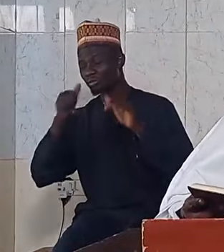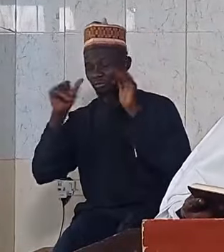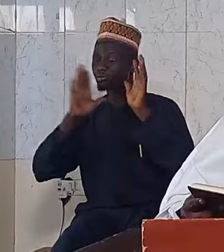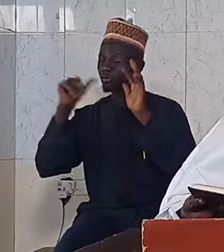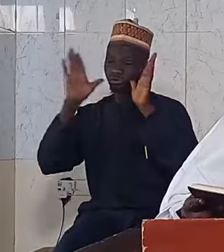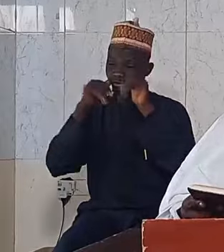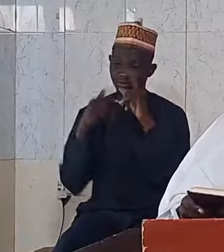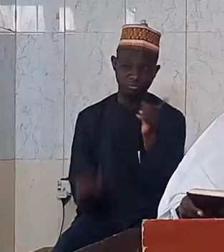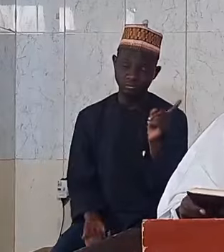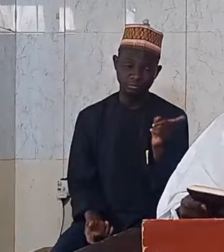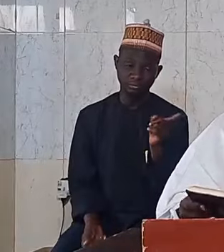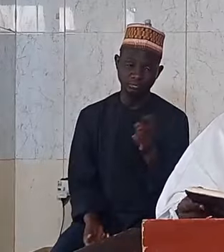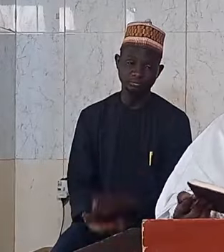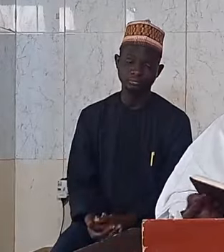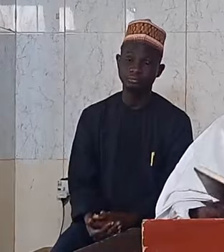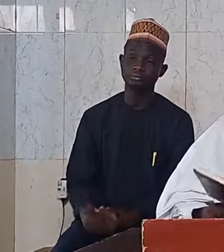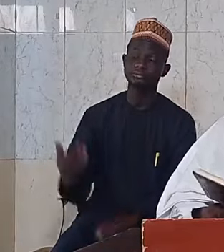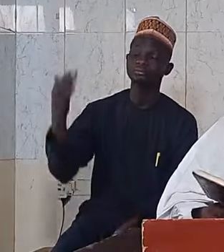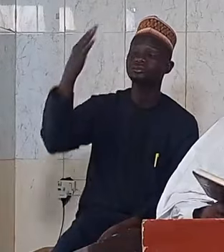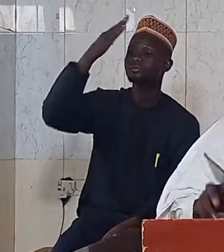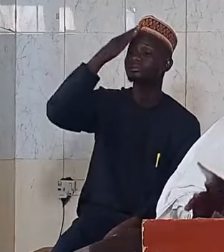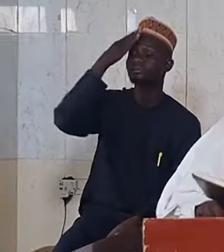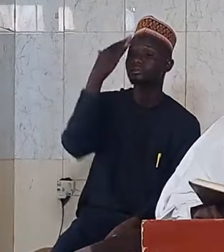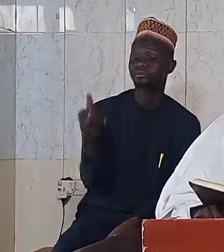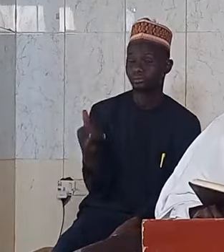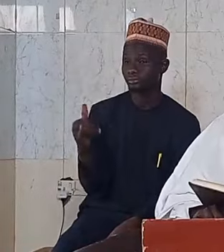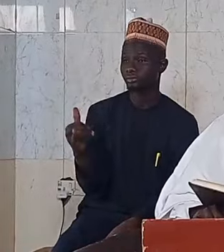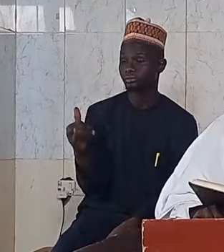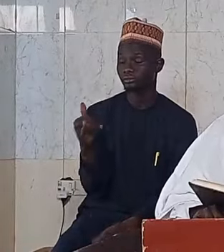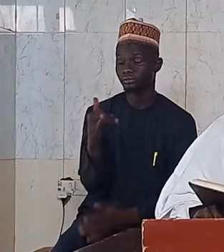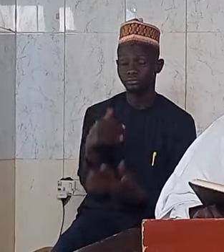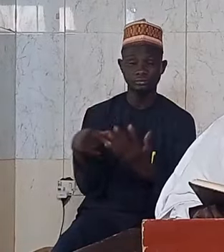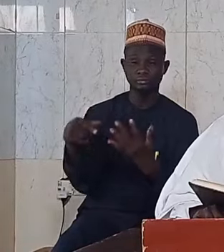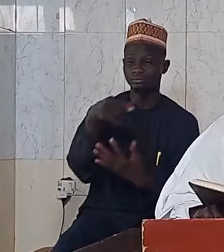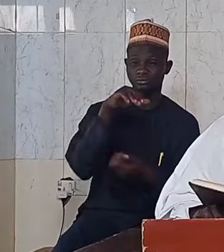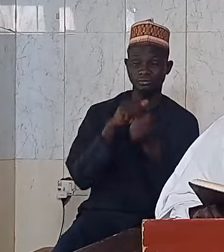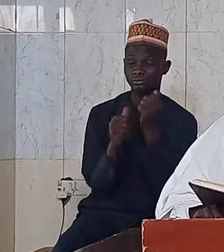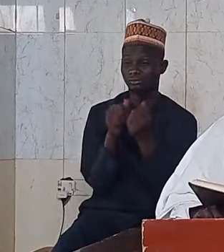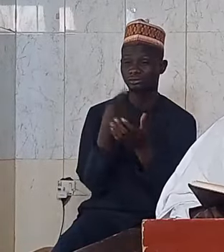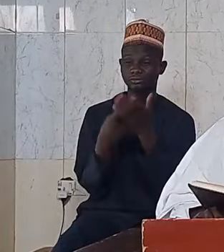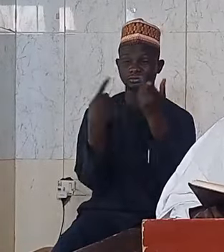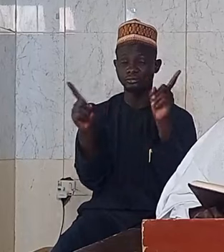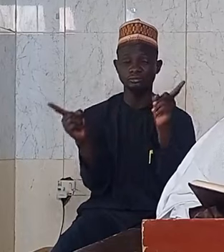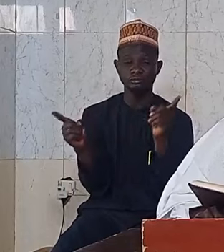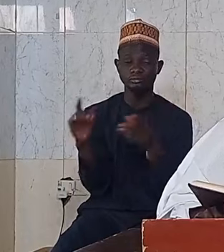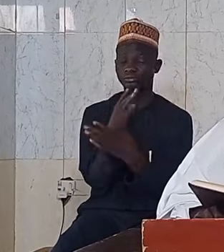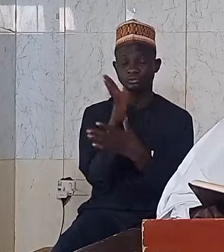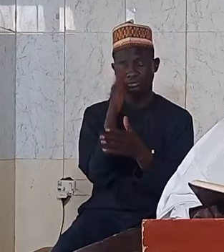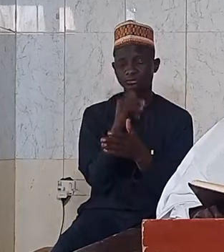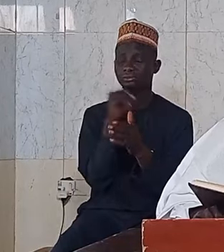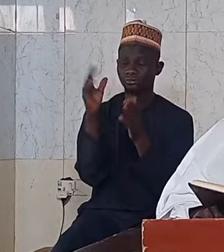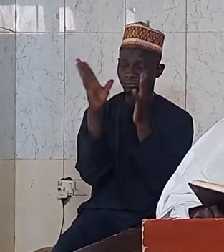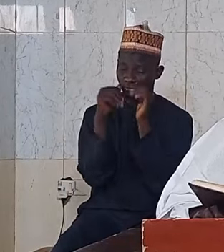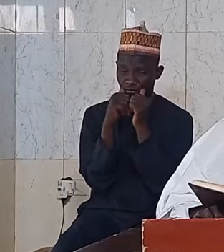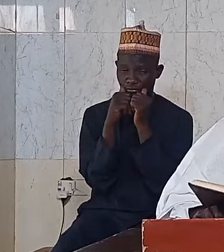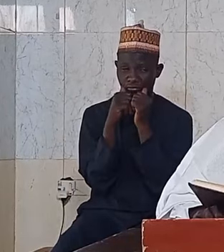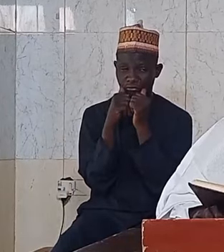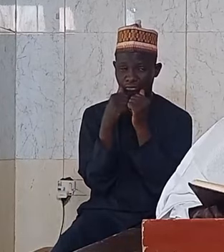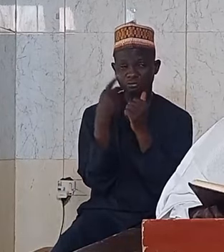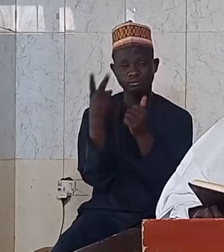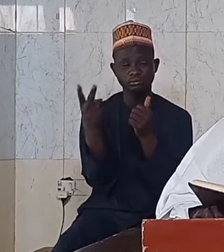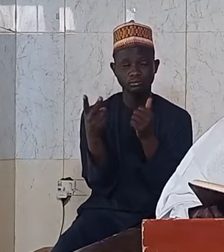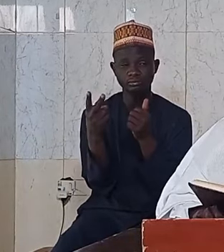gane? Me yasa a abubuwa aran gama da yawa da akan yi da musulmi da kafirai za